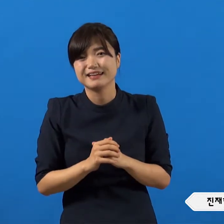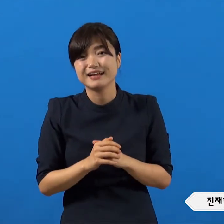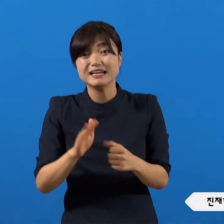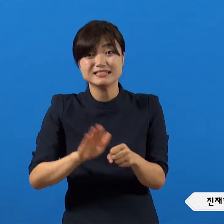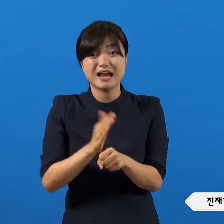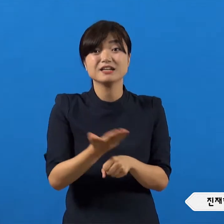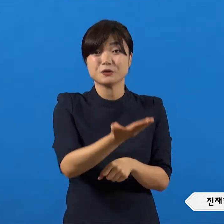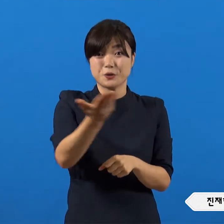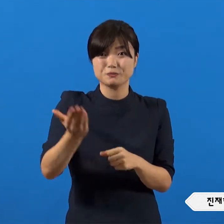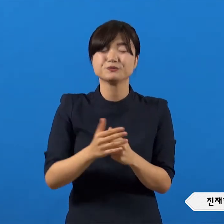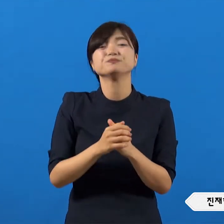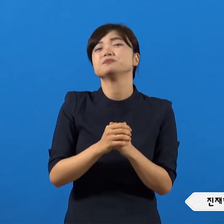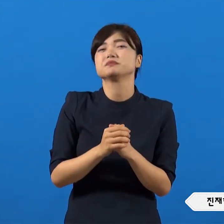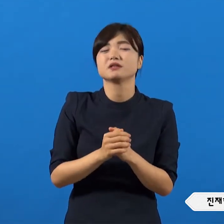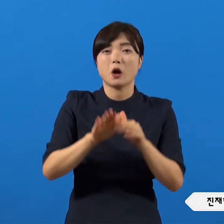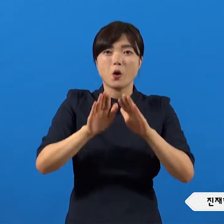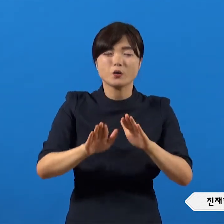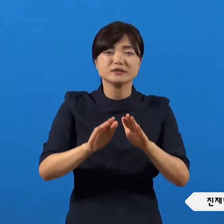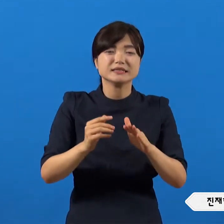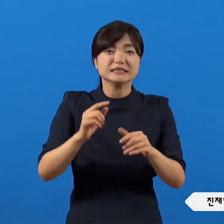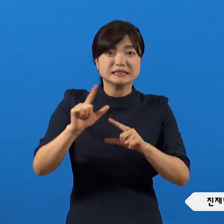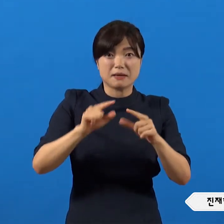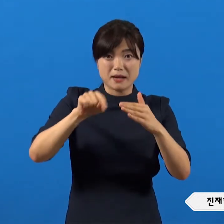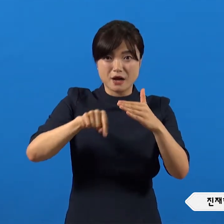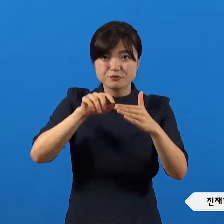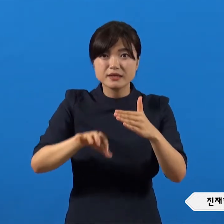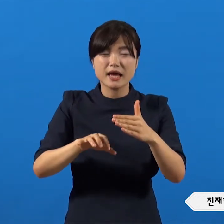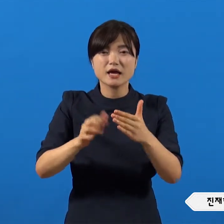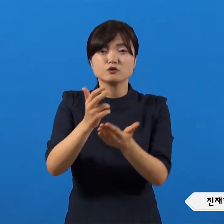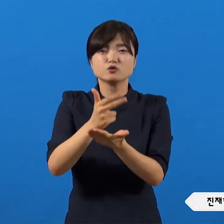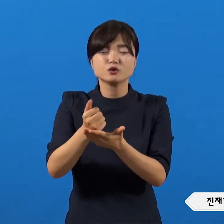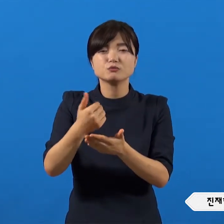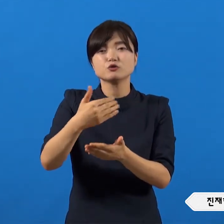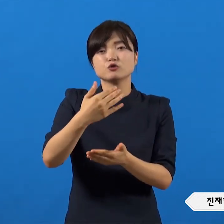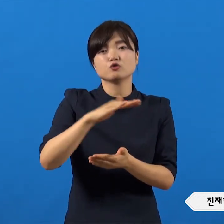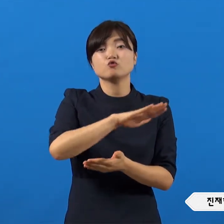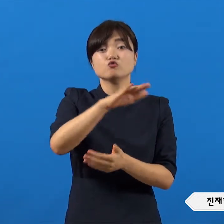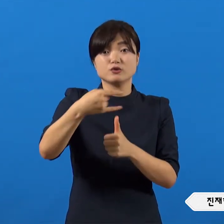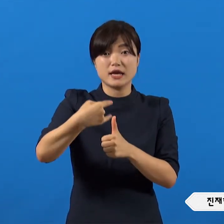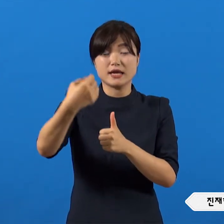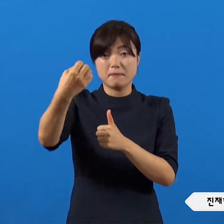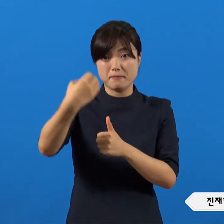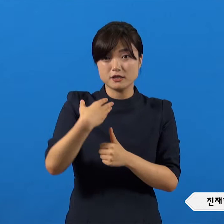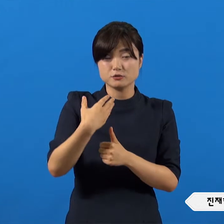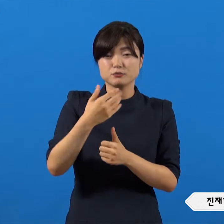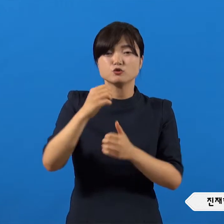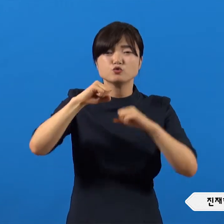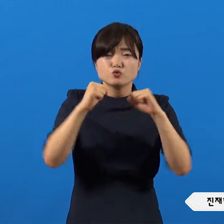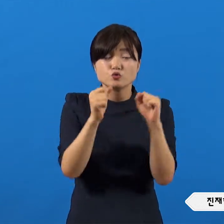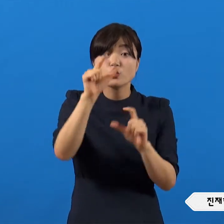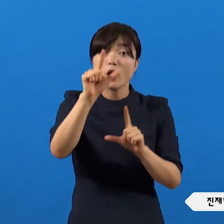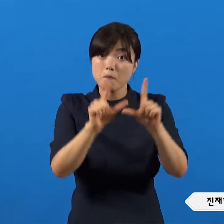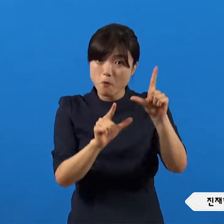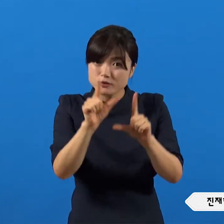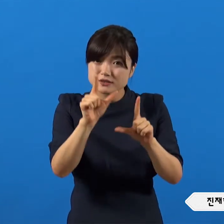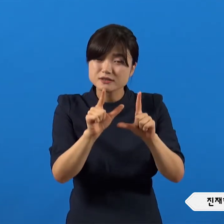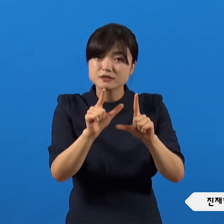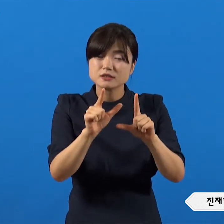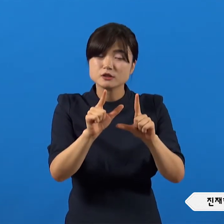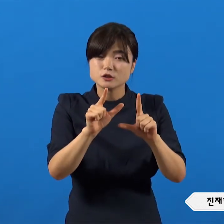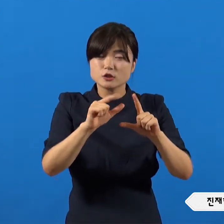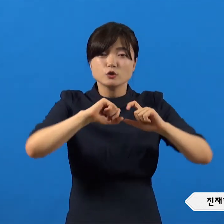사랑의 여러분, 오늘 우리 삶 가운데 주님이 말씀하시는 순종의 모습을, 순종의